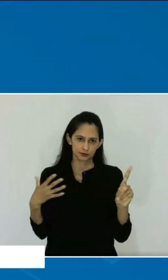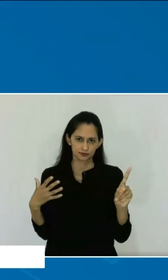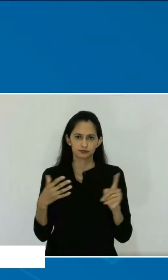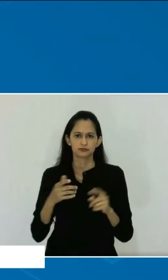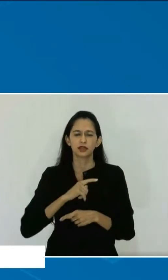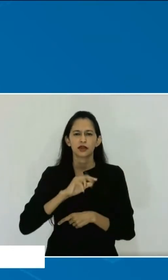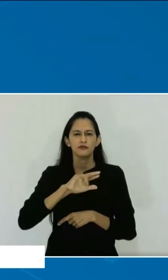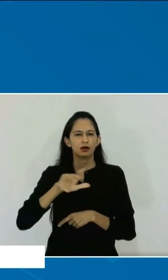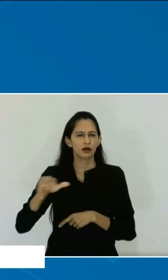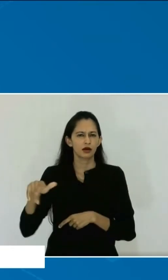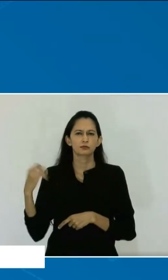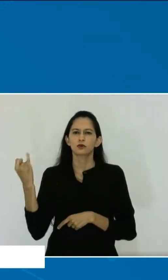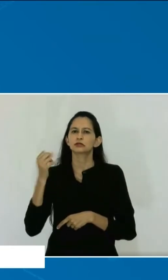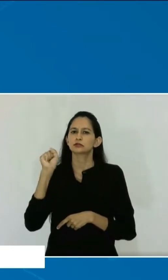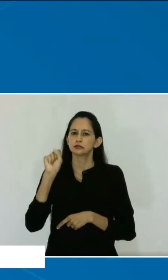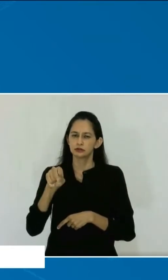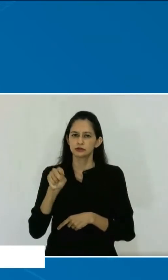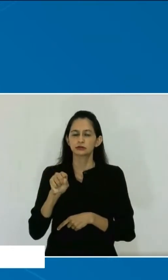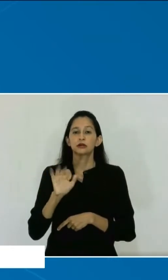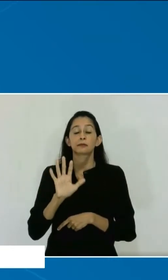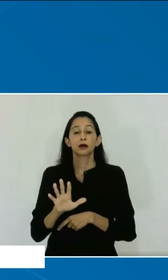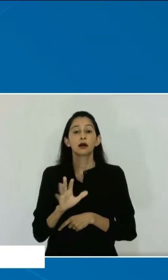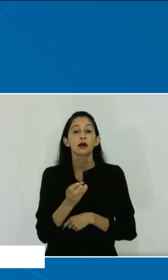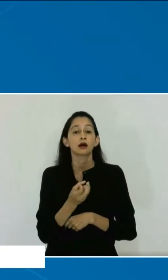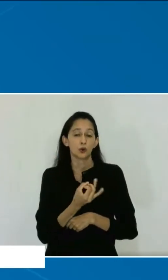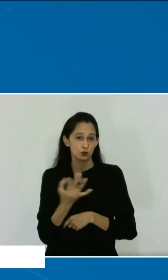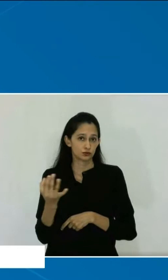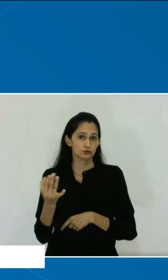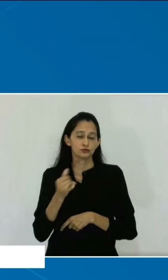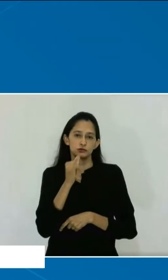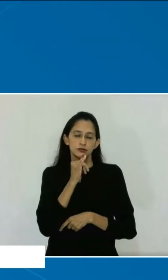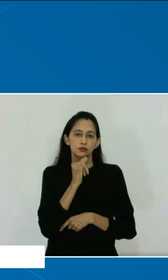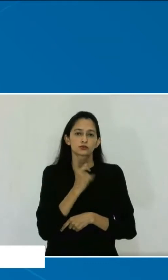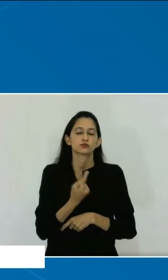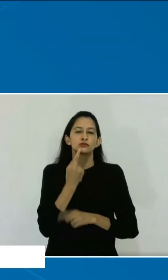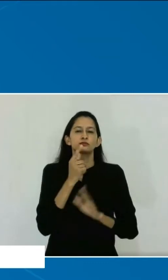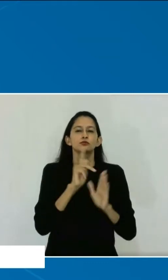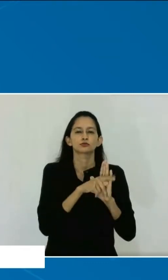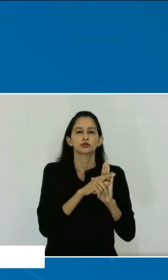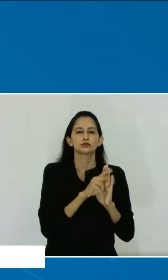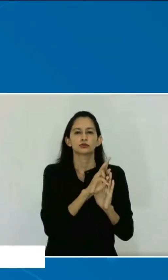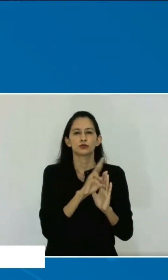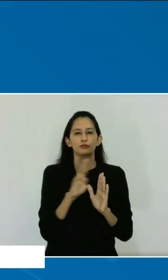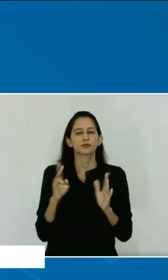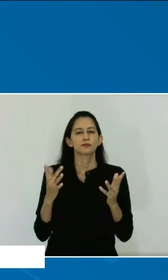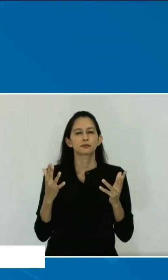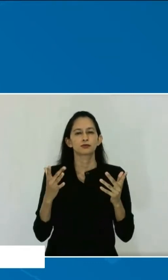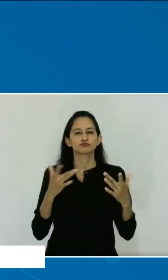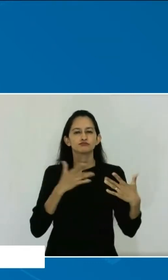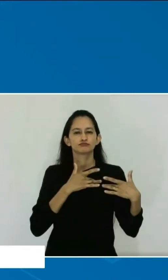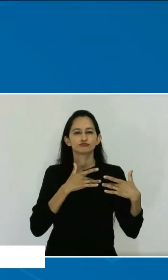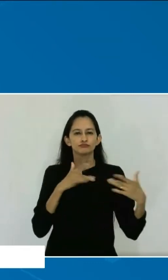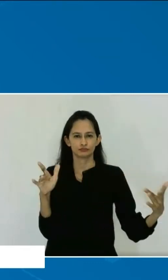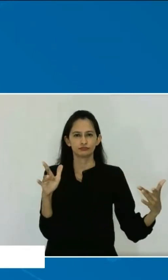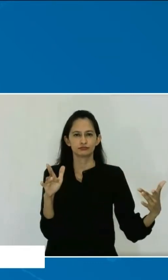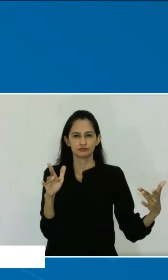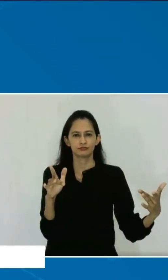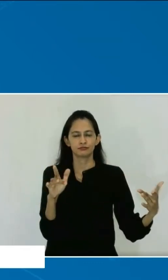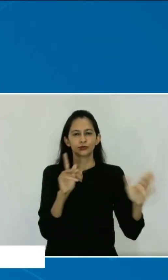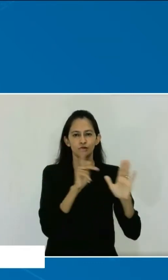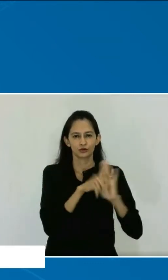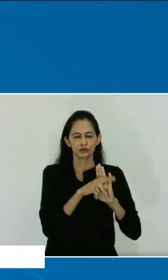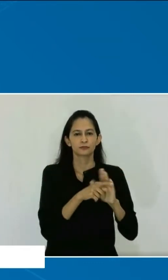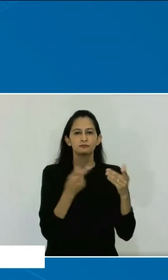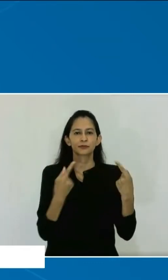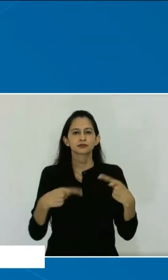todos são importantes, obviamente, mas nós tivemos o envolvimento de um projeto chamado Mãos Solidárias, em parceria com os movimentos sociais,